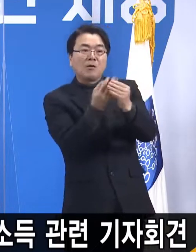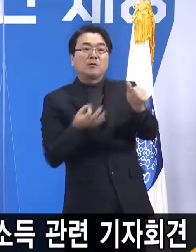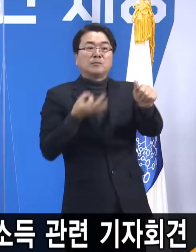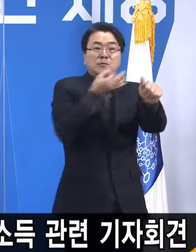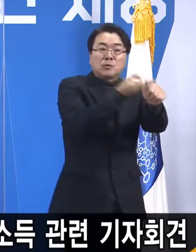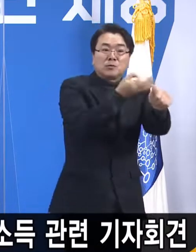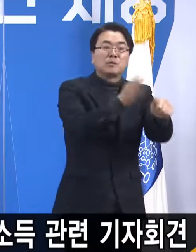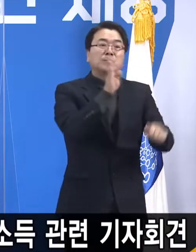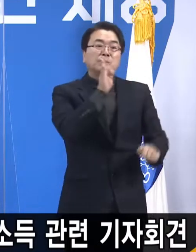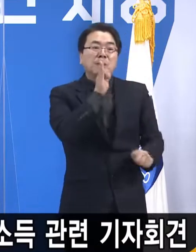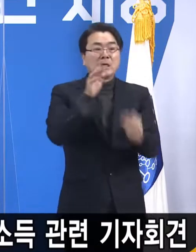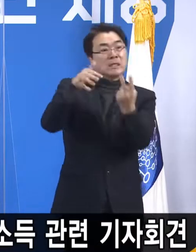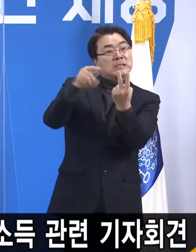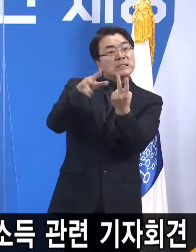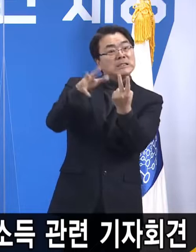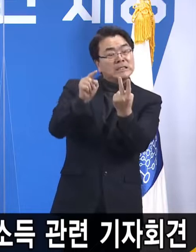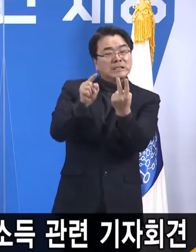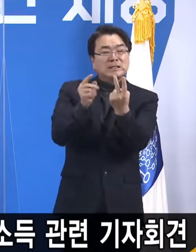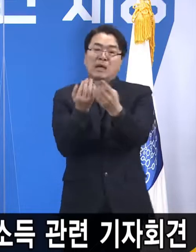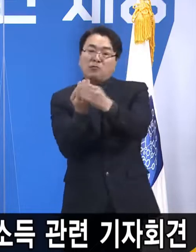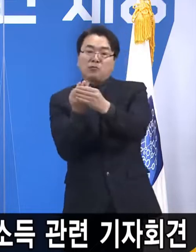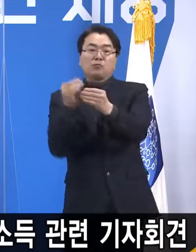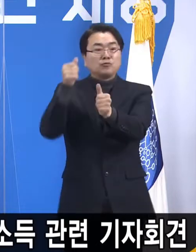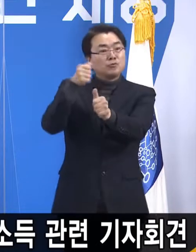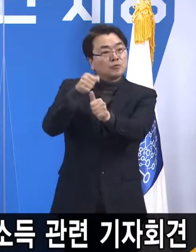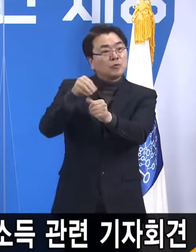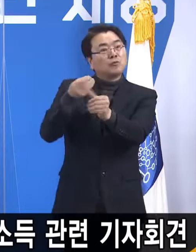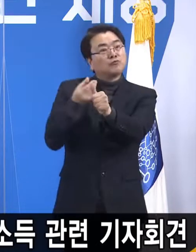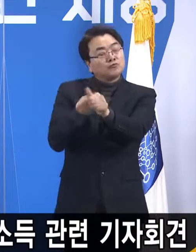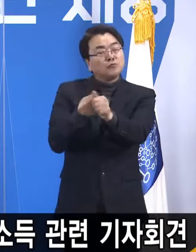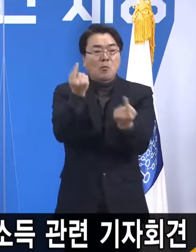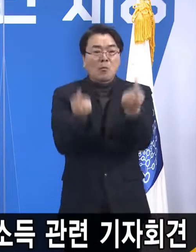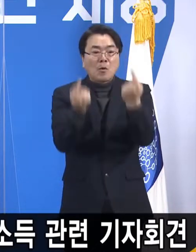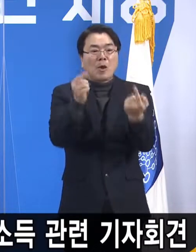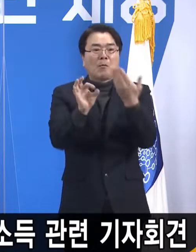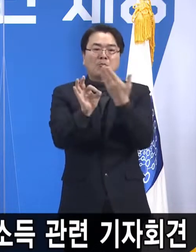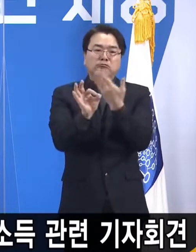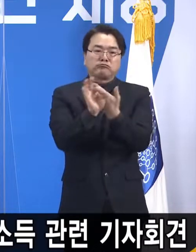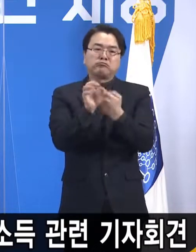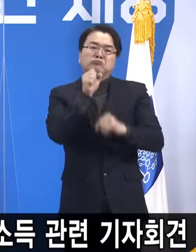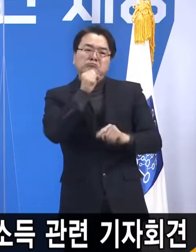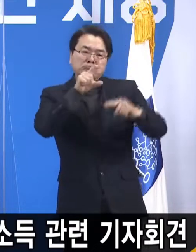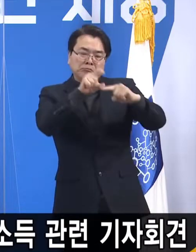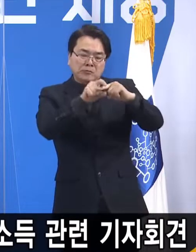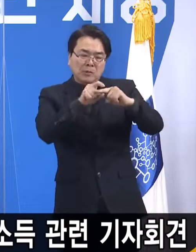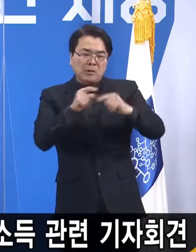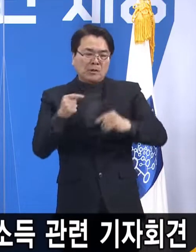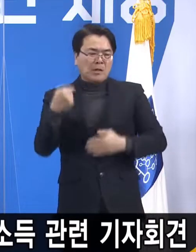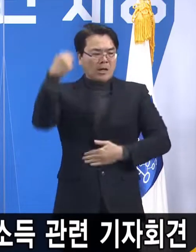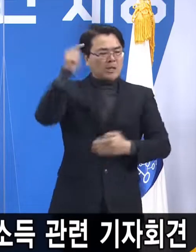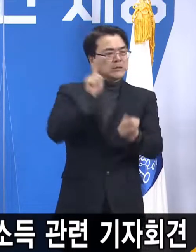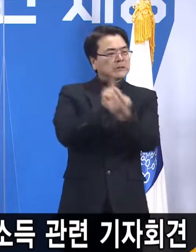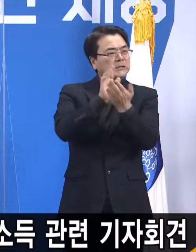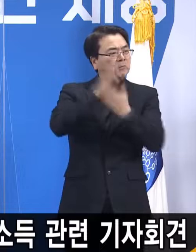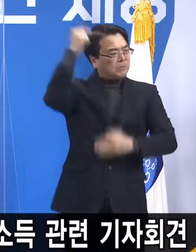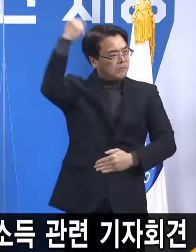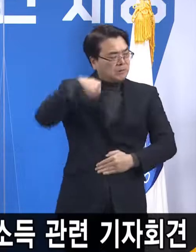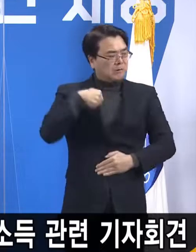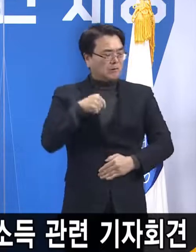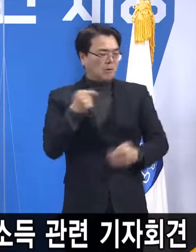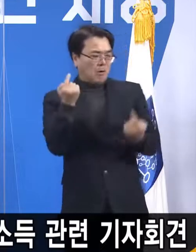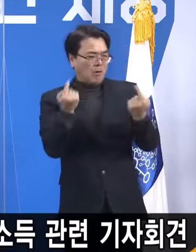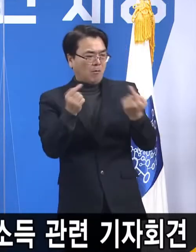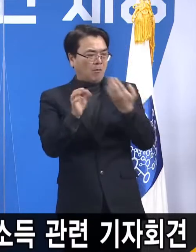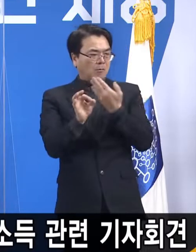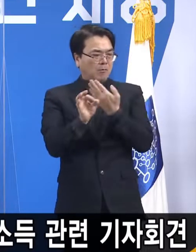방식의 2차 재난지원금에 비해서 통계적으로나 또 체감상으로나 확실하게